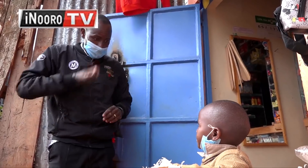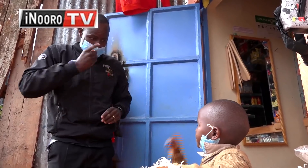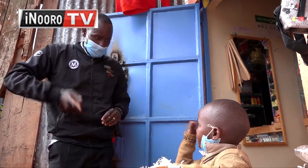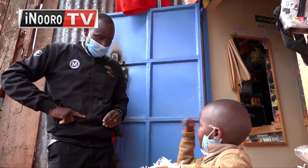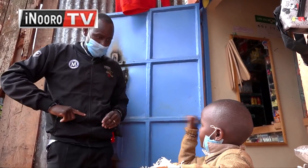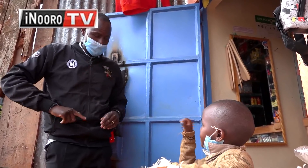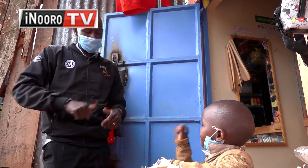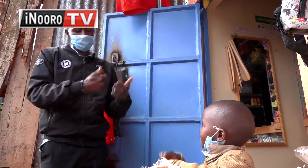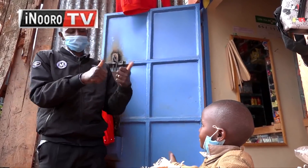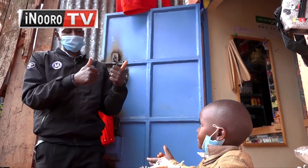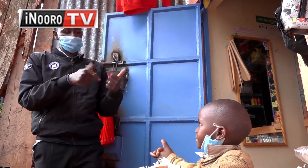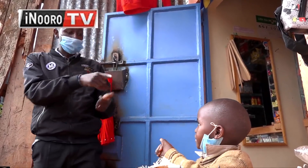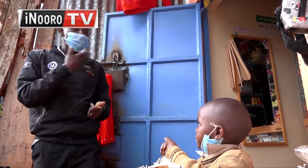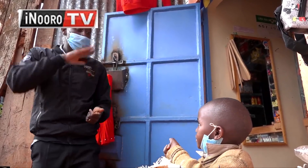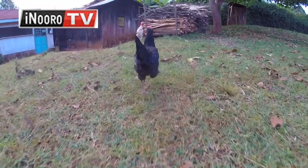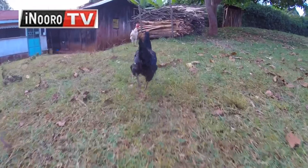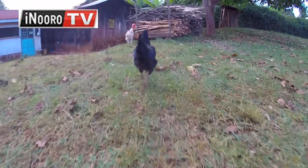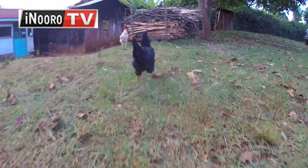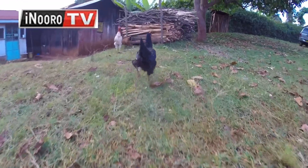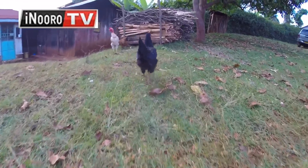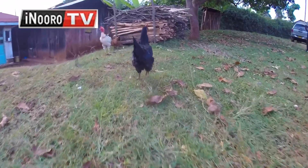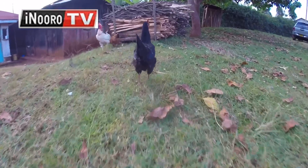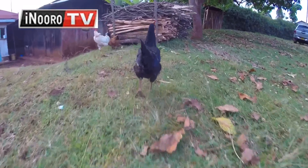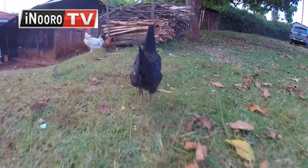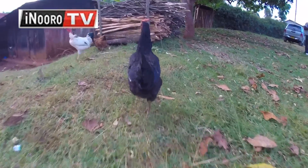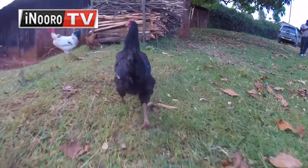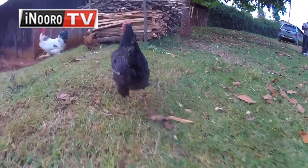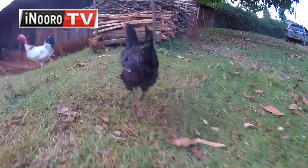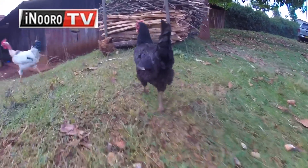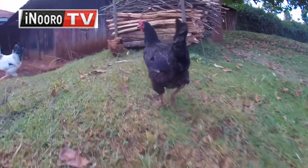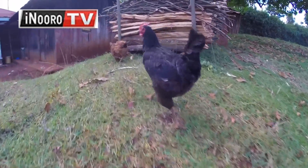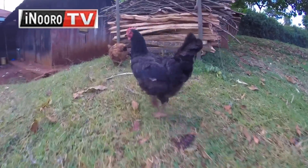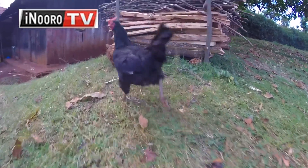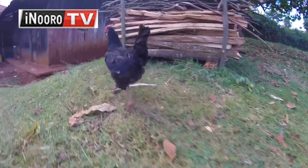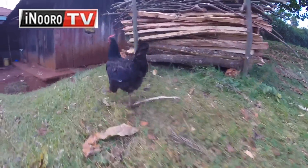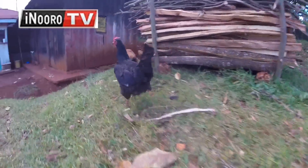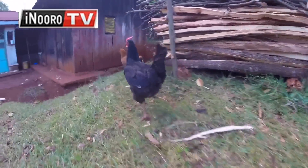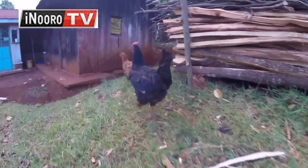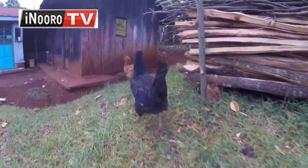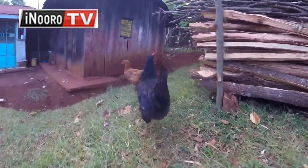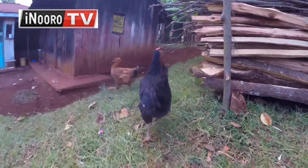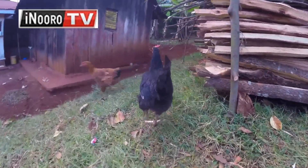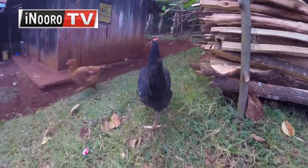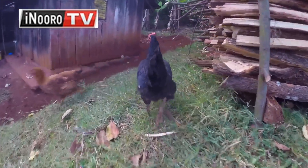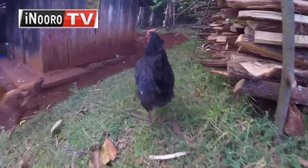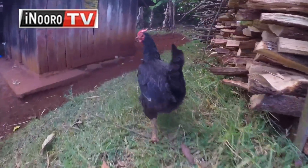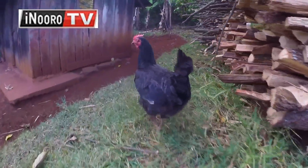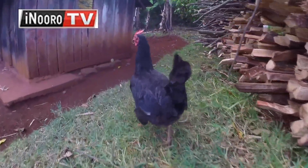Ni honire. ta firstborn newe